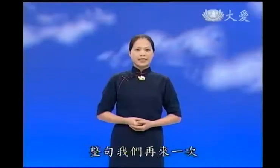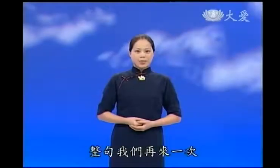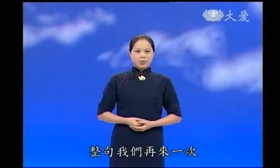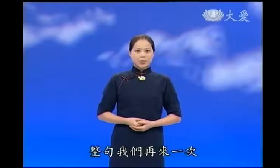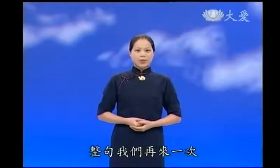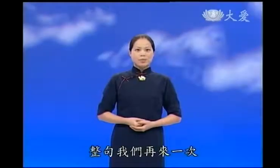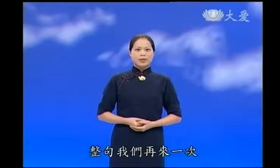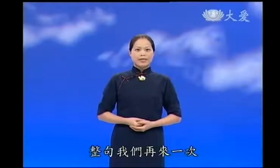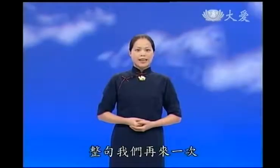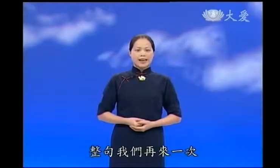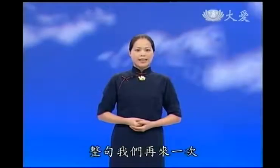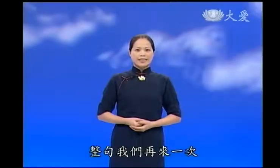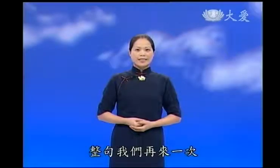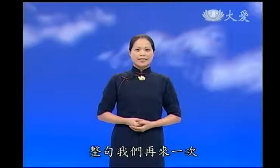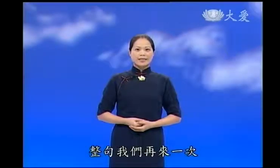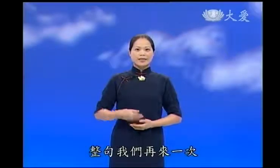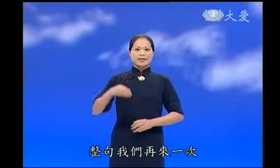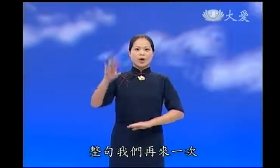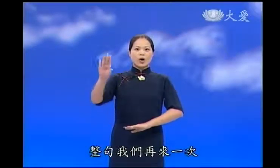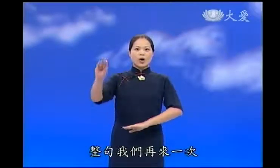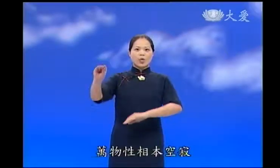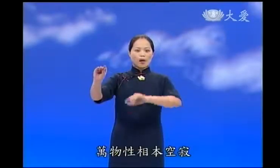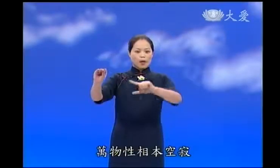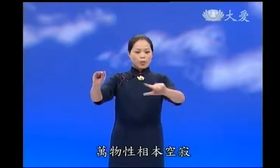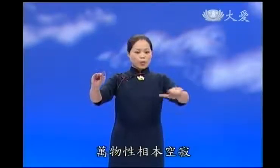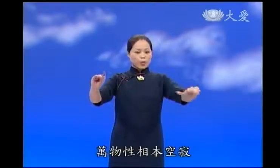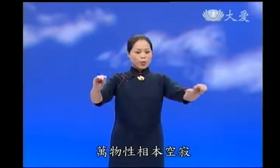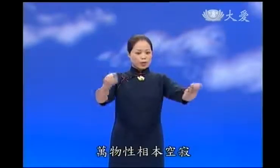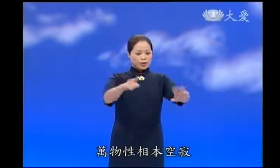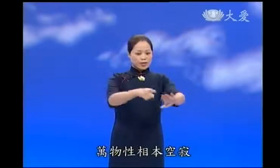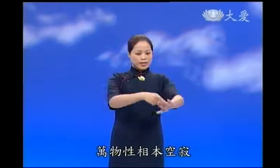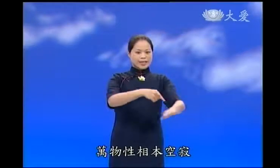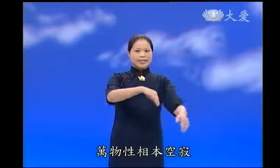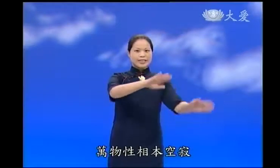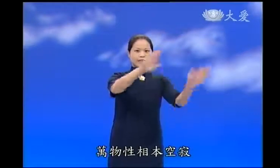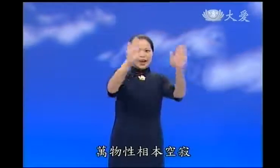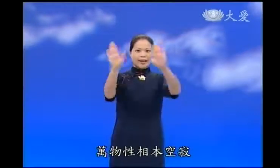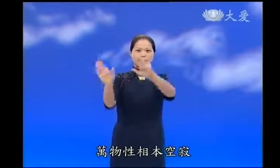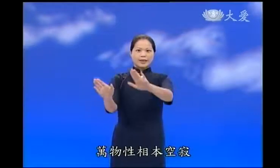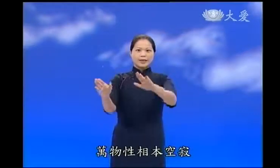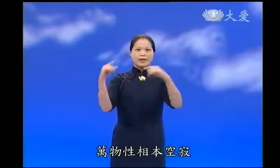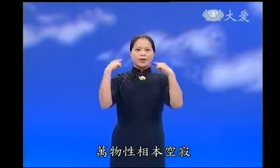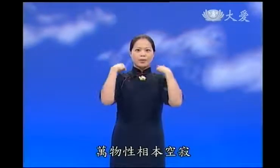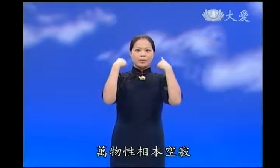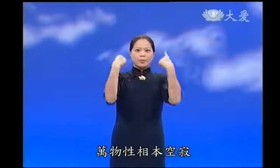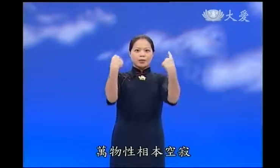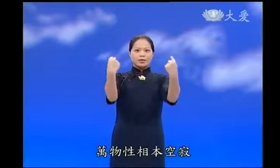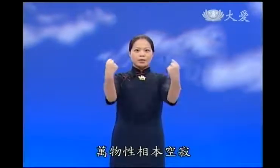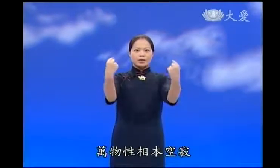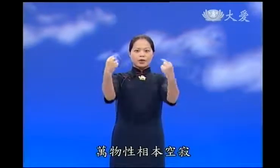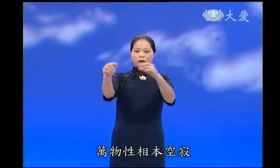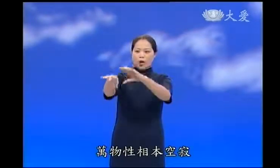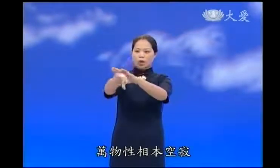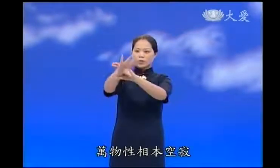整句我们再来一次，万物性相本空